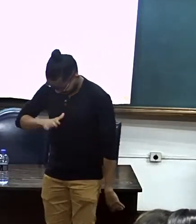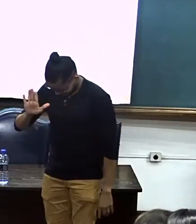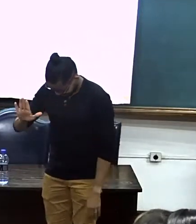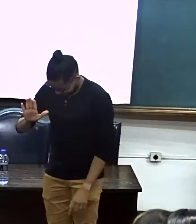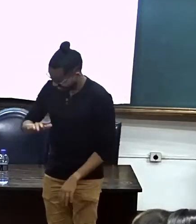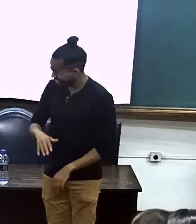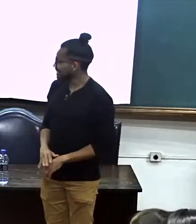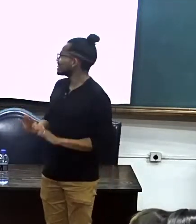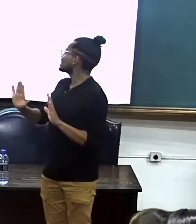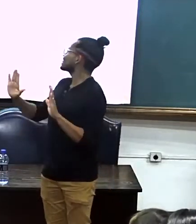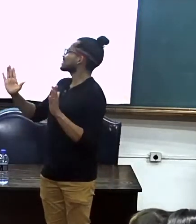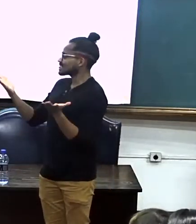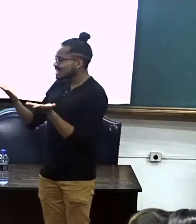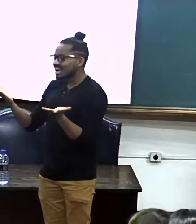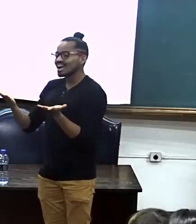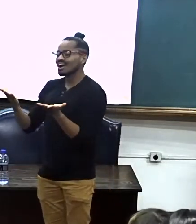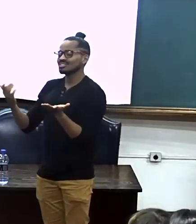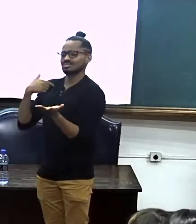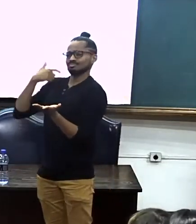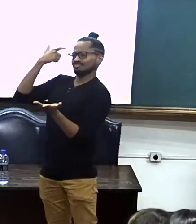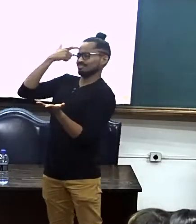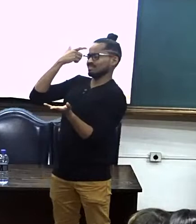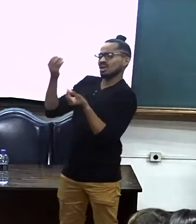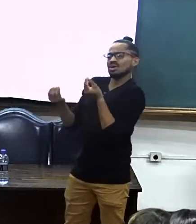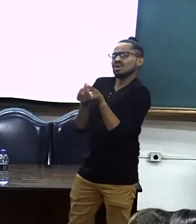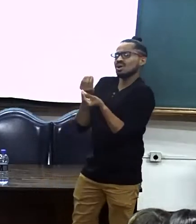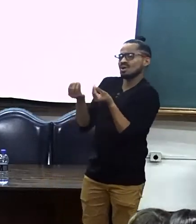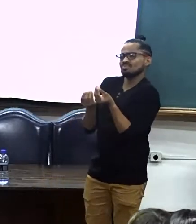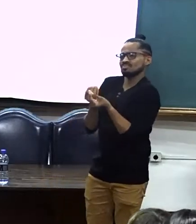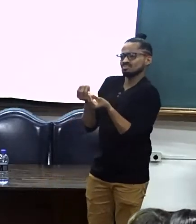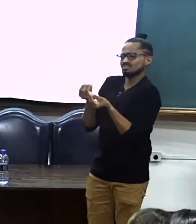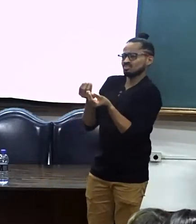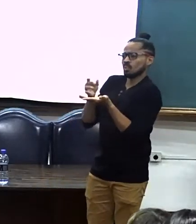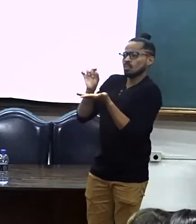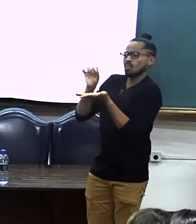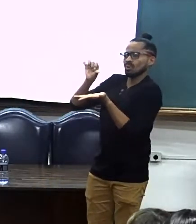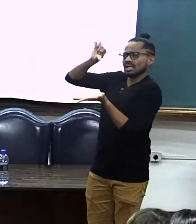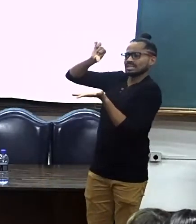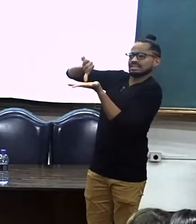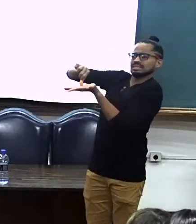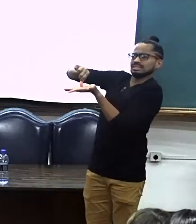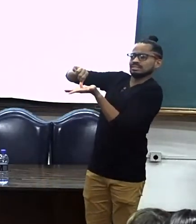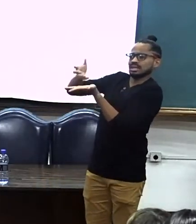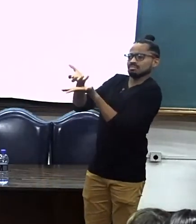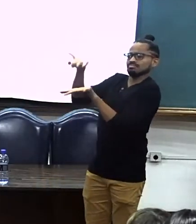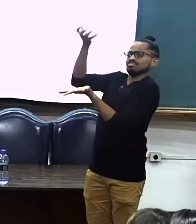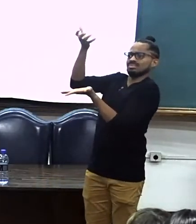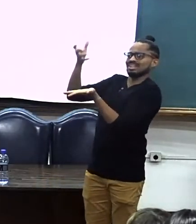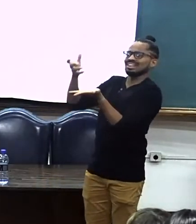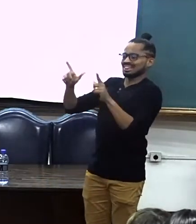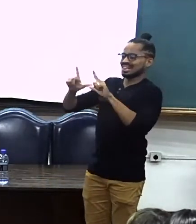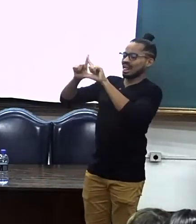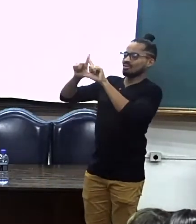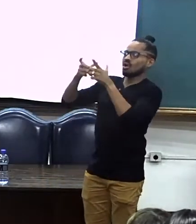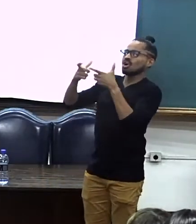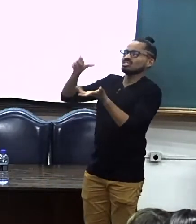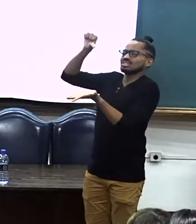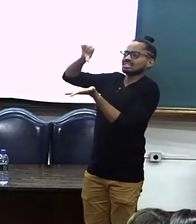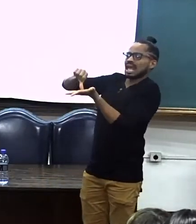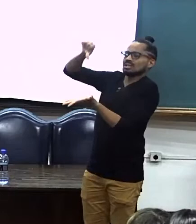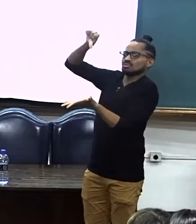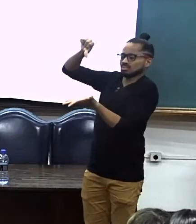We are now going to ask, where is the center of the syllable triangle?